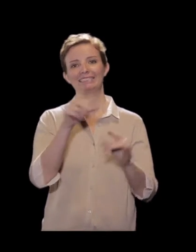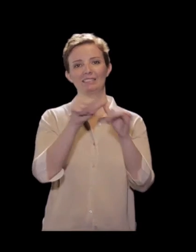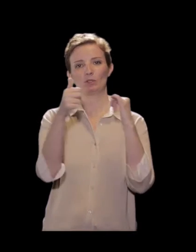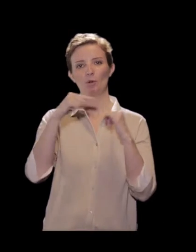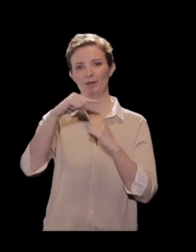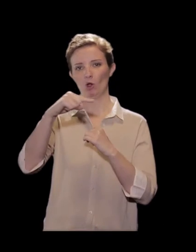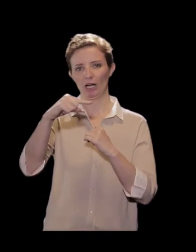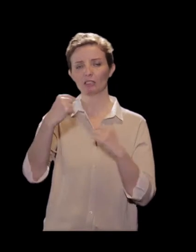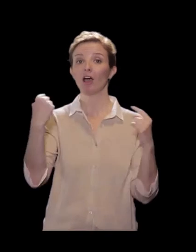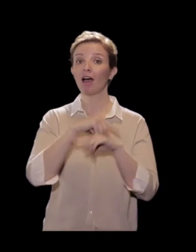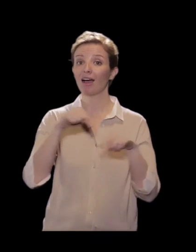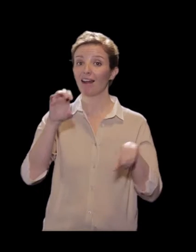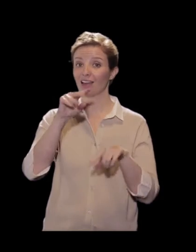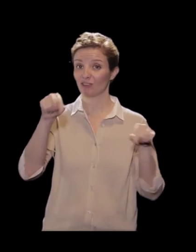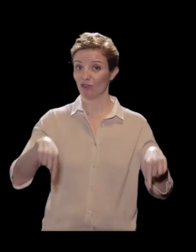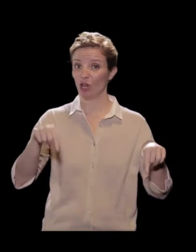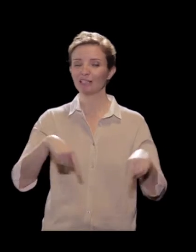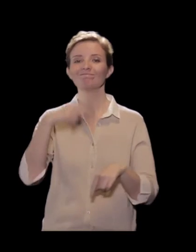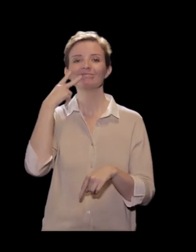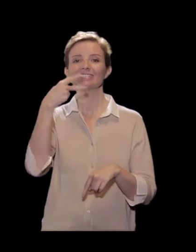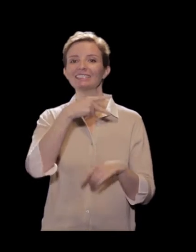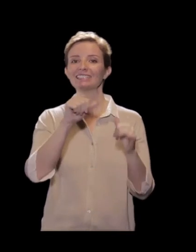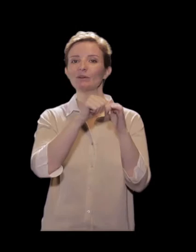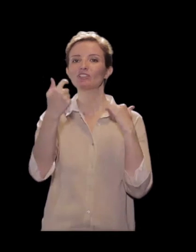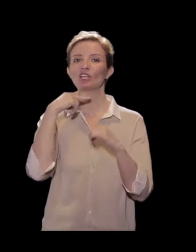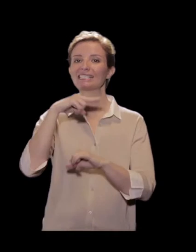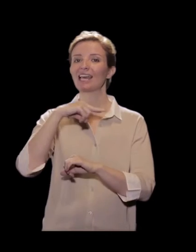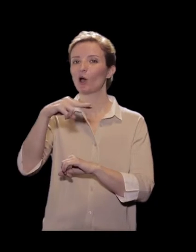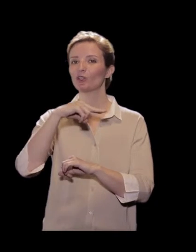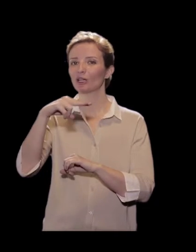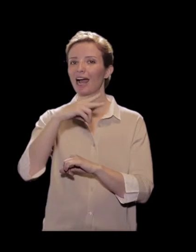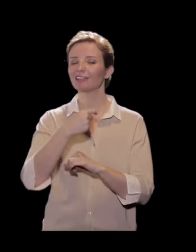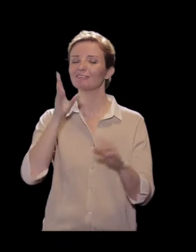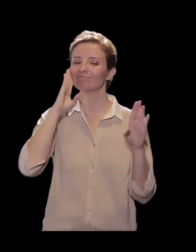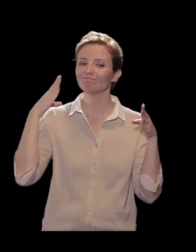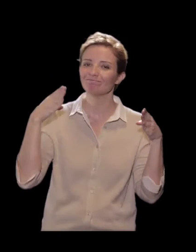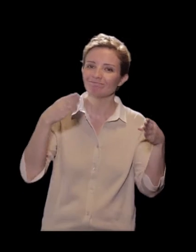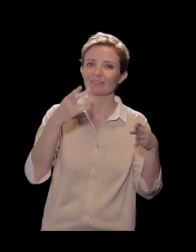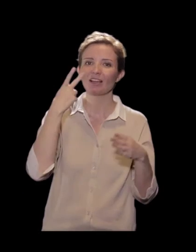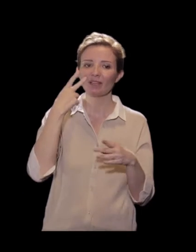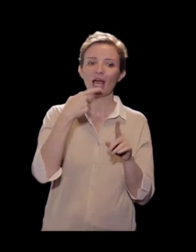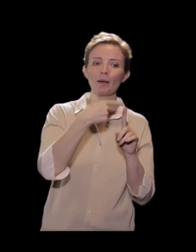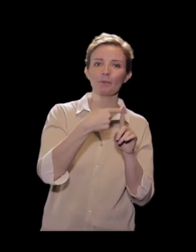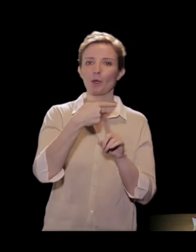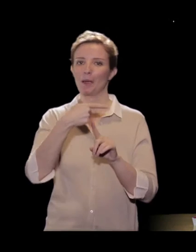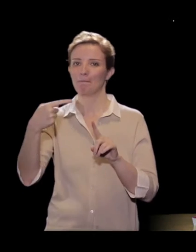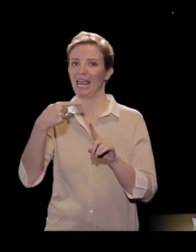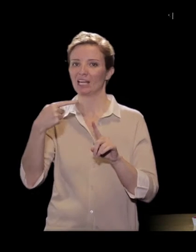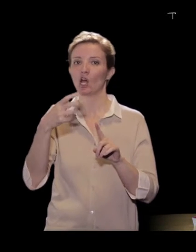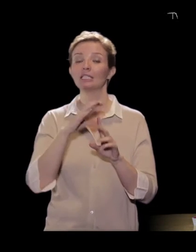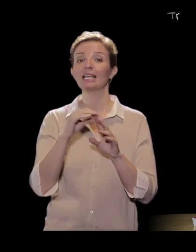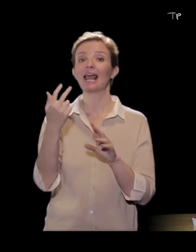questa lezione vedremo le disequazioni di secondo grado andando in particolare a studiarci quello che è il segno del